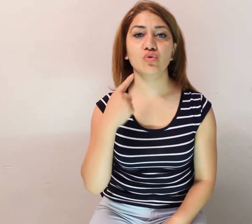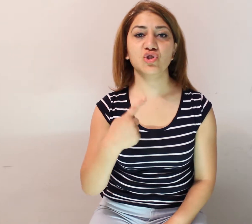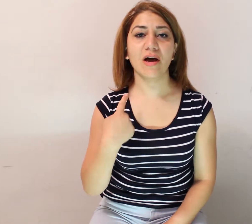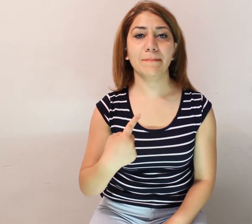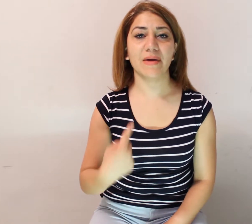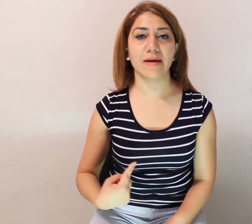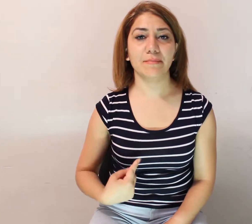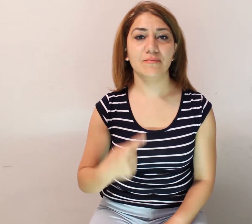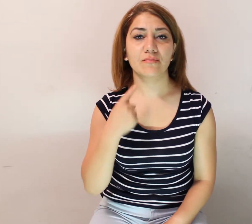Դուշանբե,